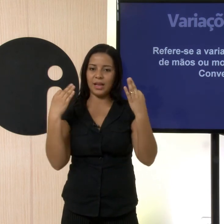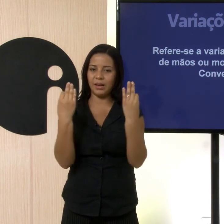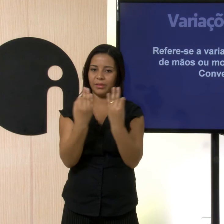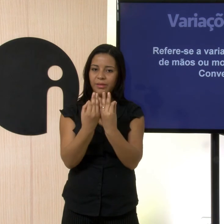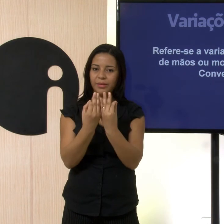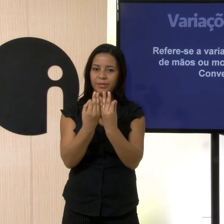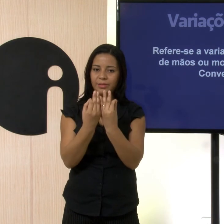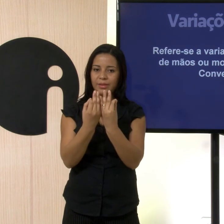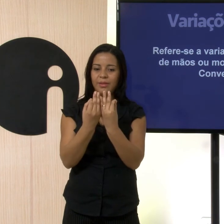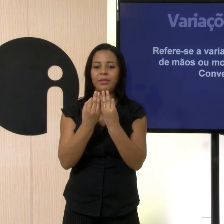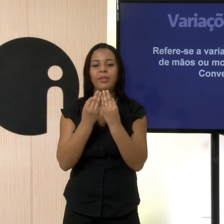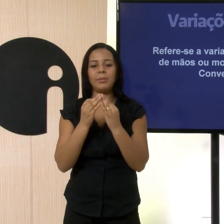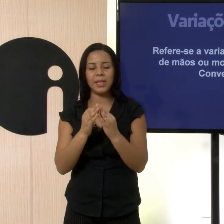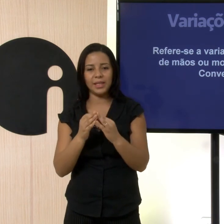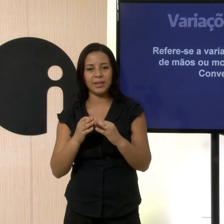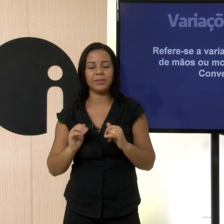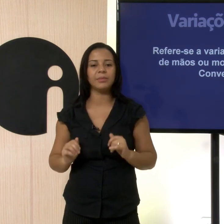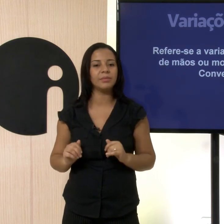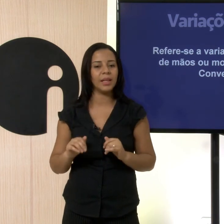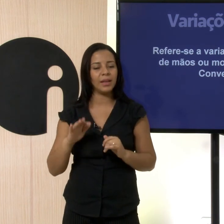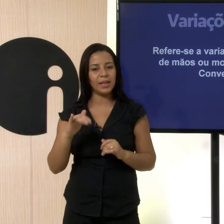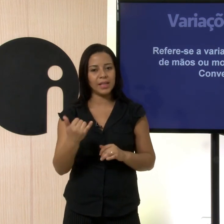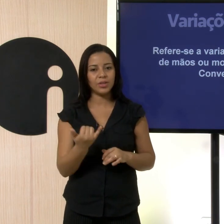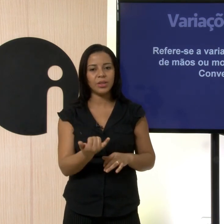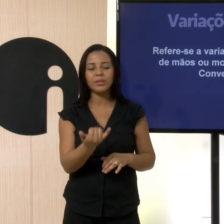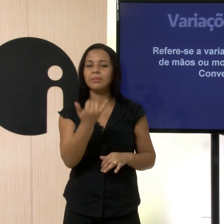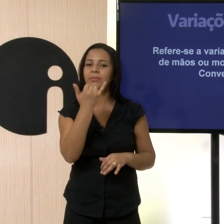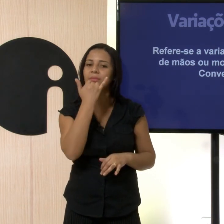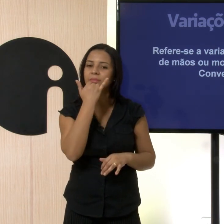Sinal. Família. Este.